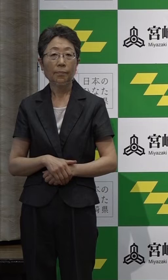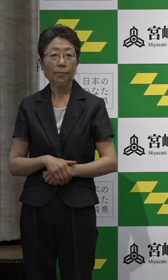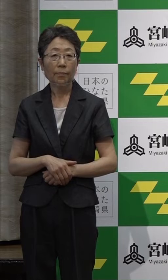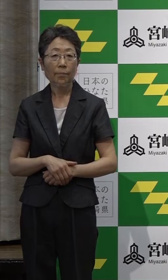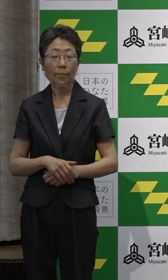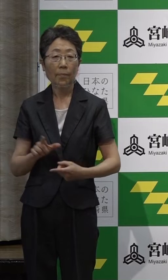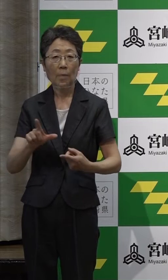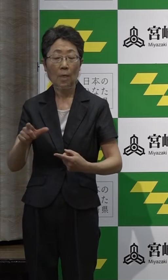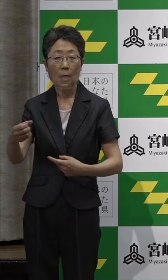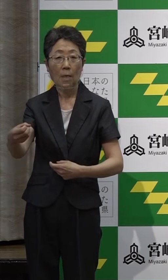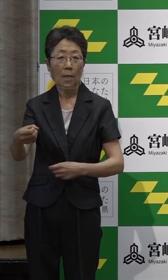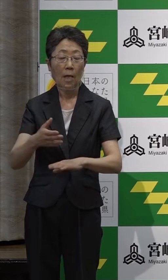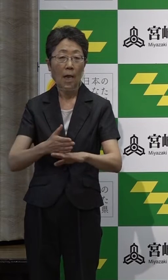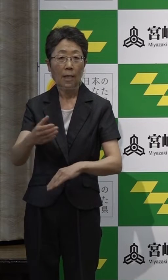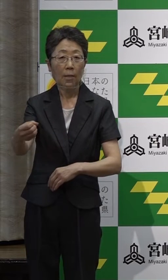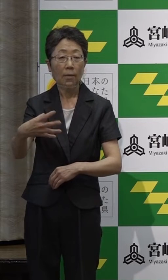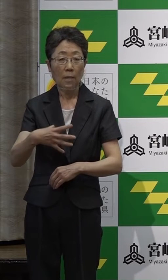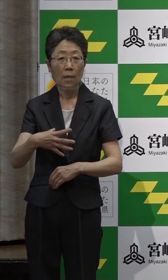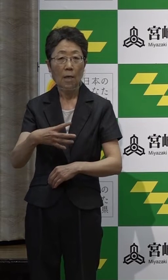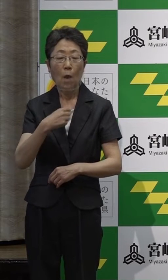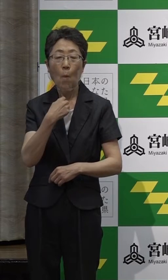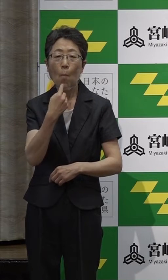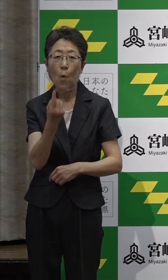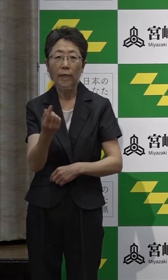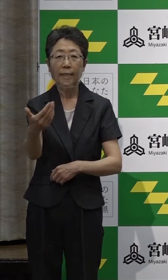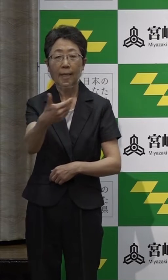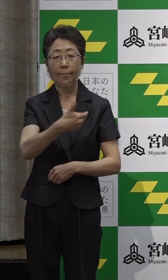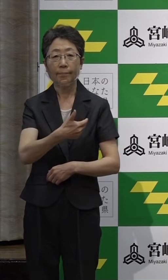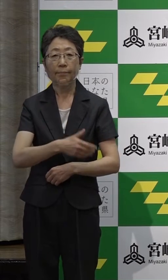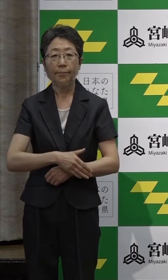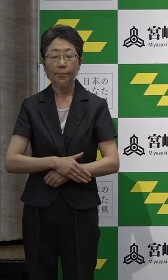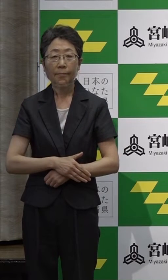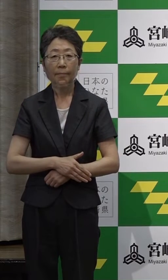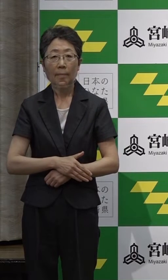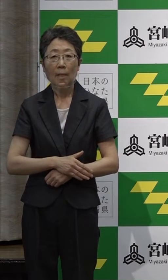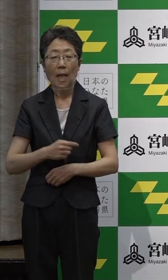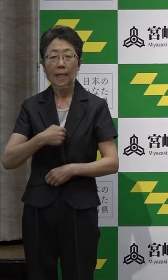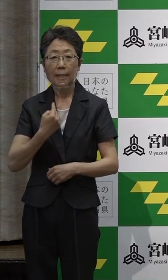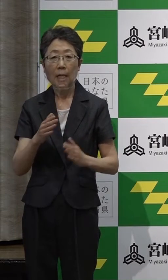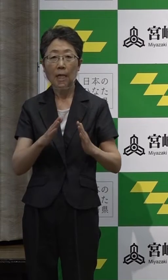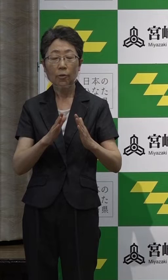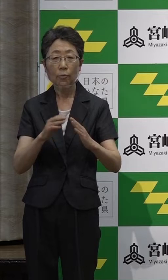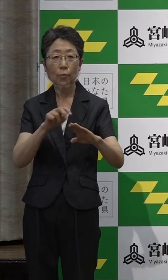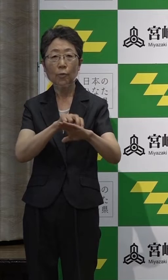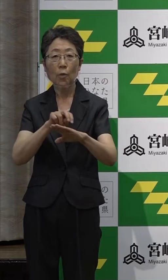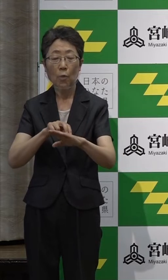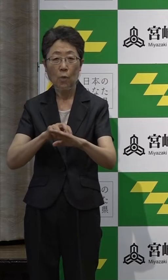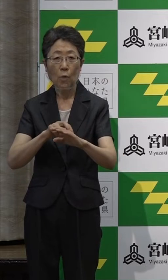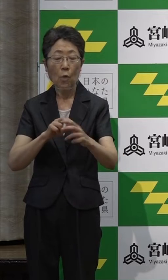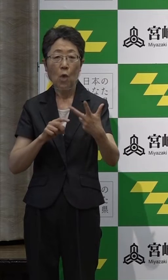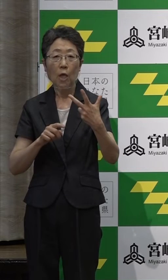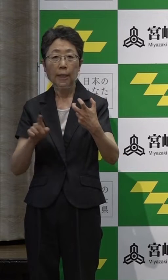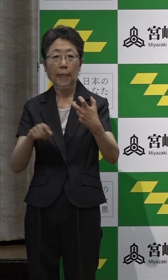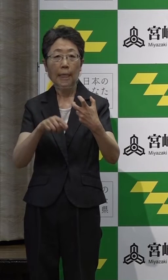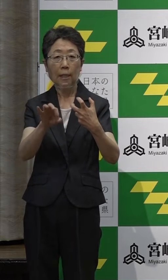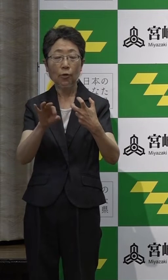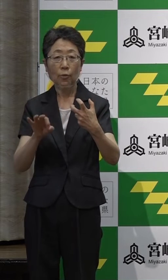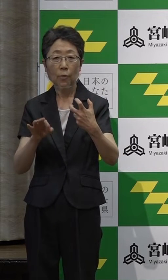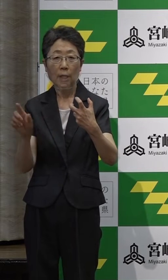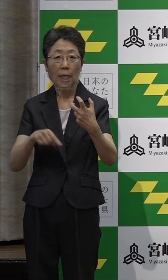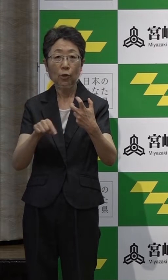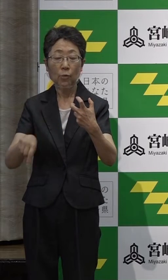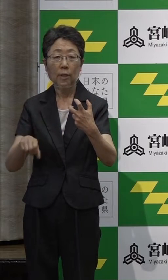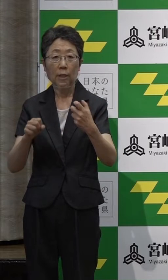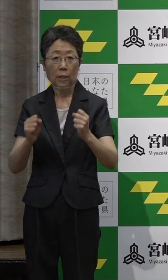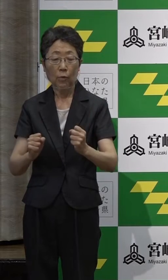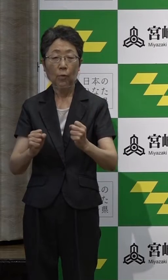ありがとうございます。そうすると、もう一点なんですけども、まあ、自宅療養70人の話もありましたが、一方でこう重症者はですね、一時期と比